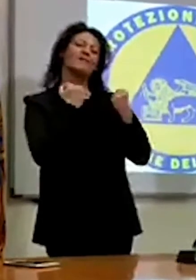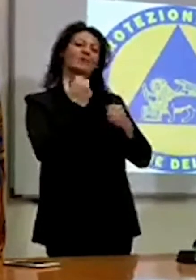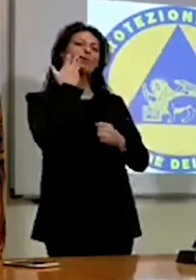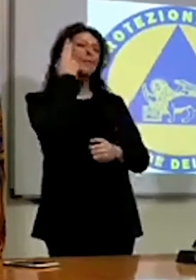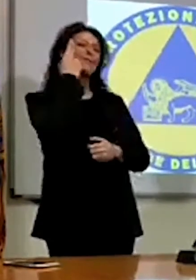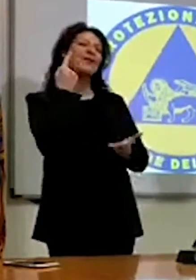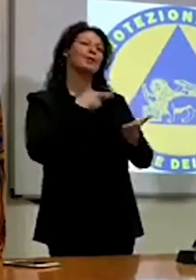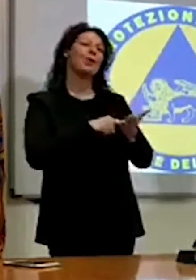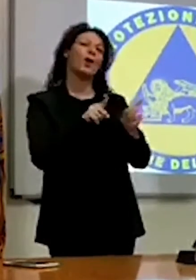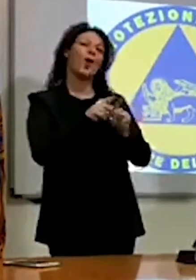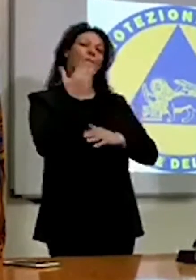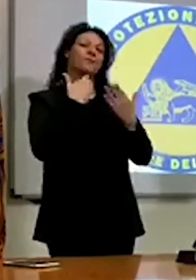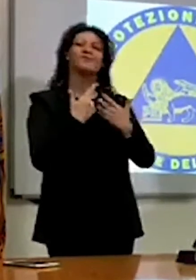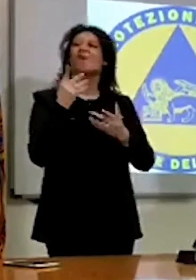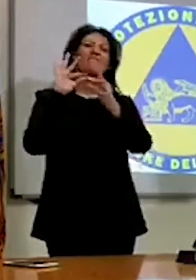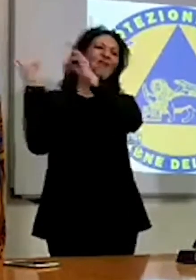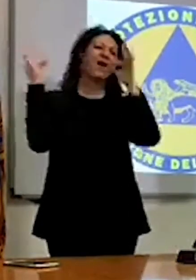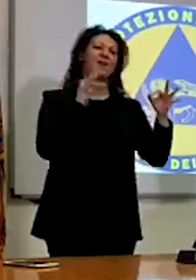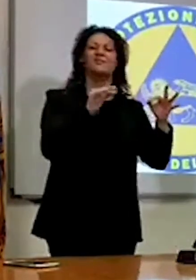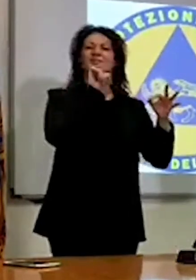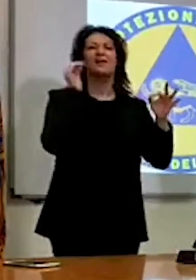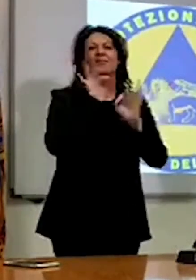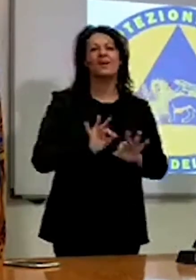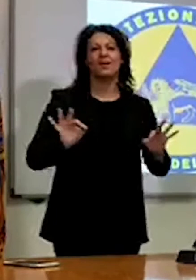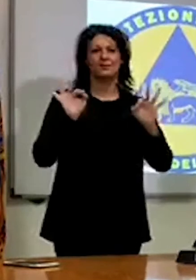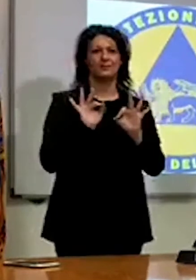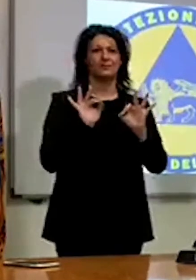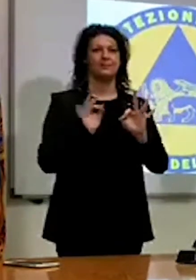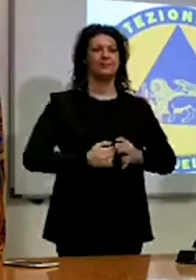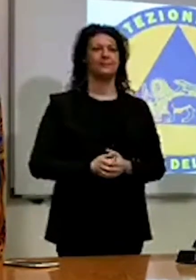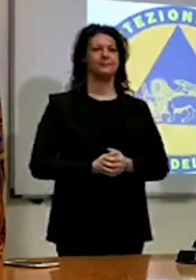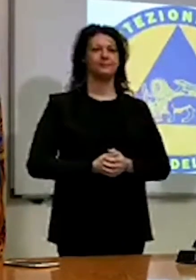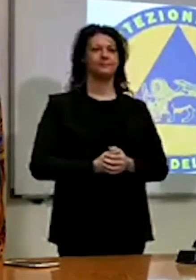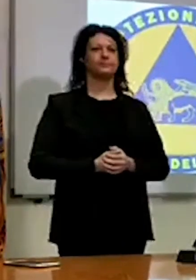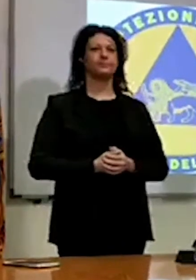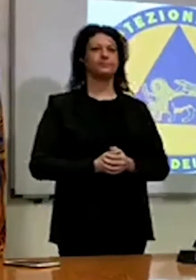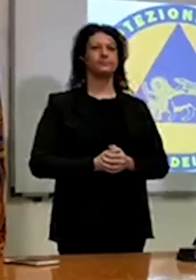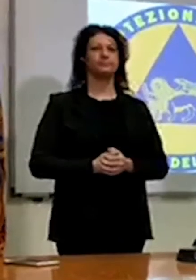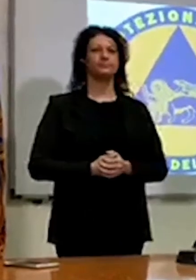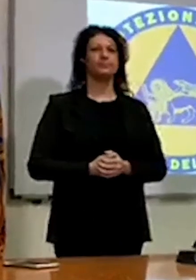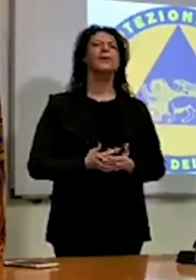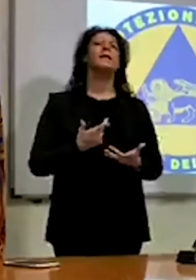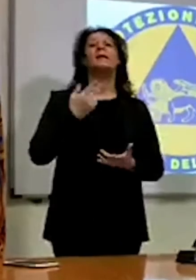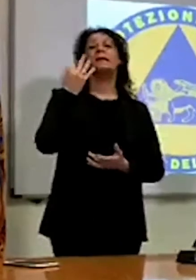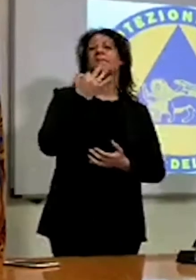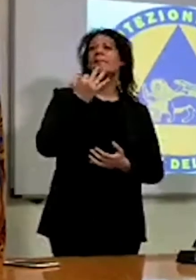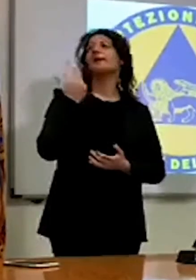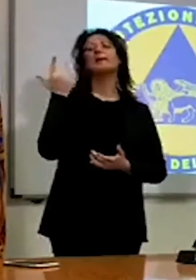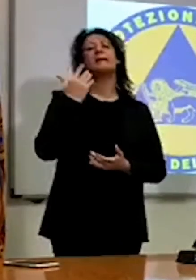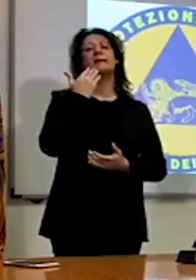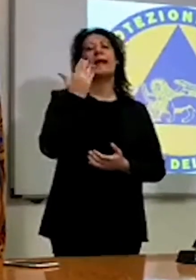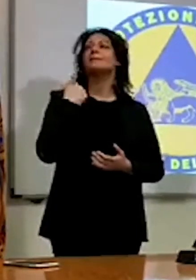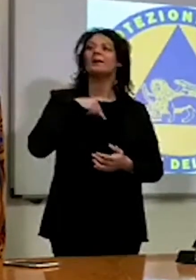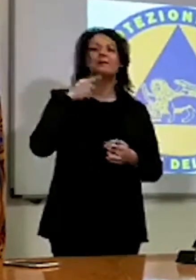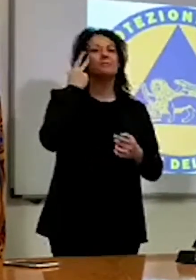non ce la facciamo bene è un atto di cortesia giriamo quasi naturalmente di